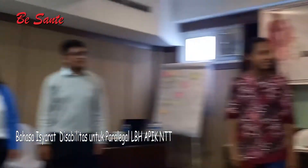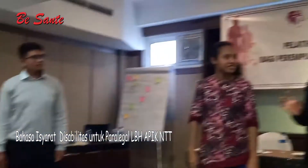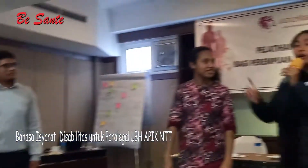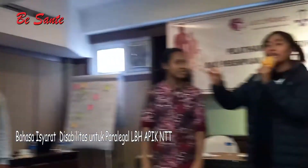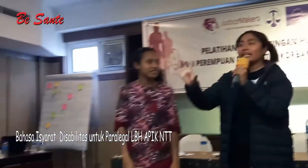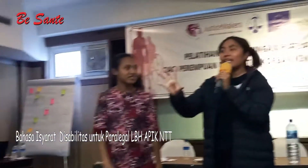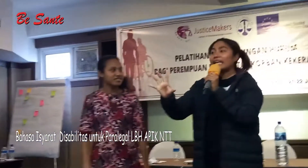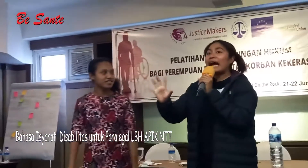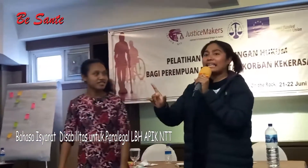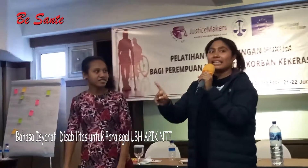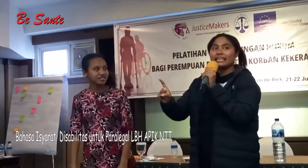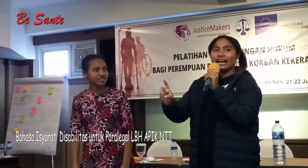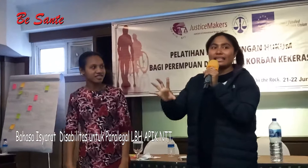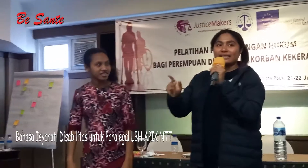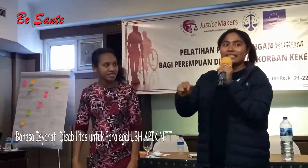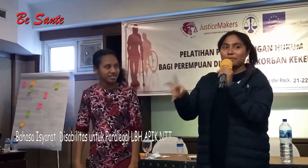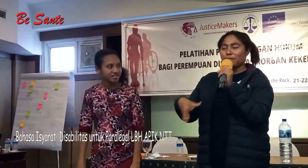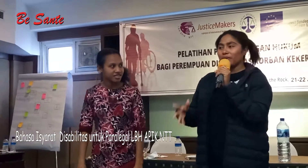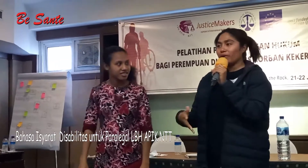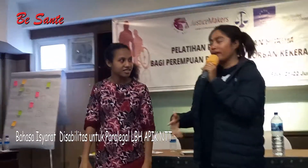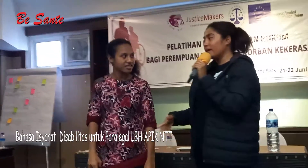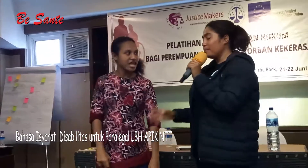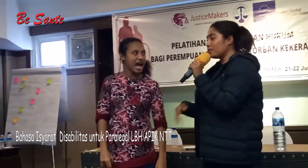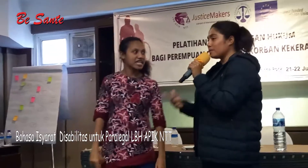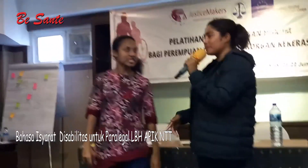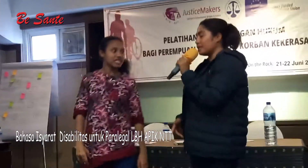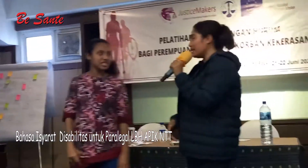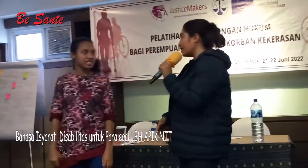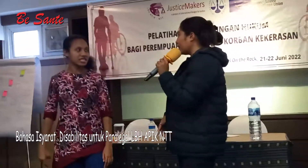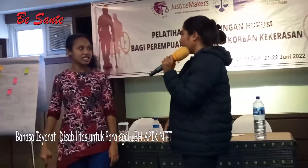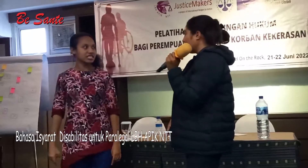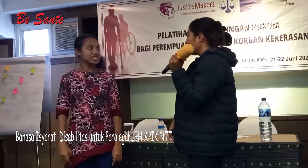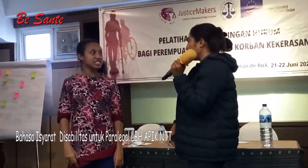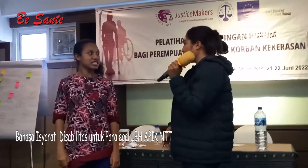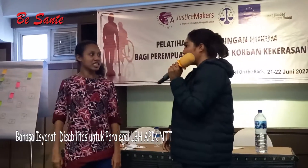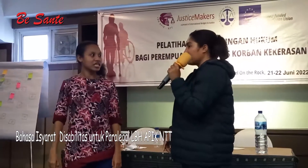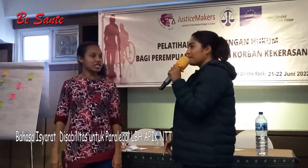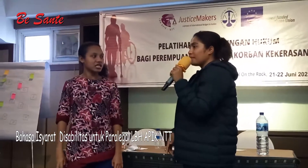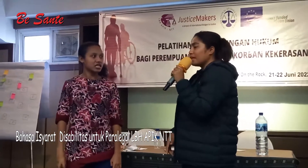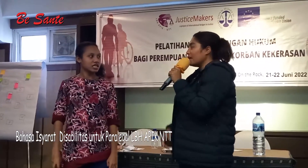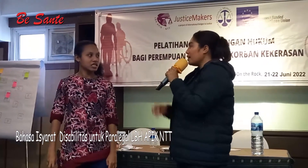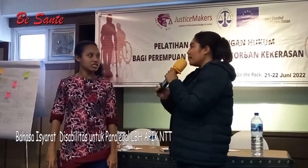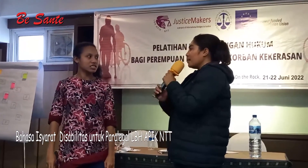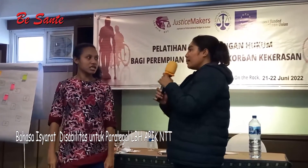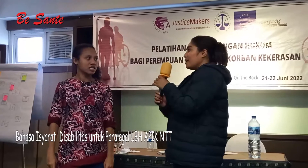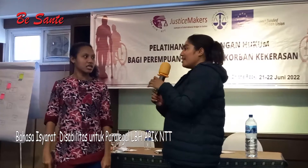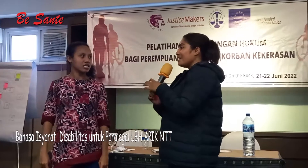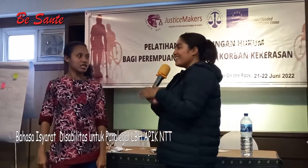Sudah oh terakhir hari Senin sampai Minggu ya Minggu sampai Senin ada yang tanya duda hari Minggu sampai Senin